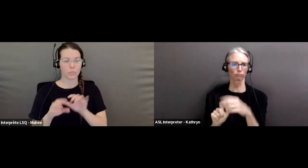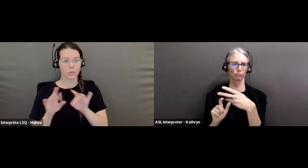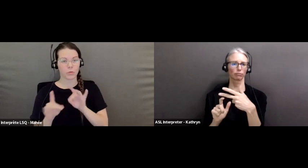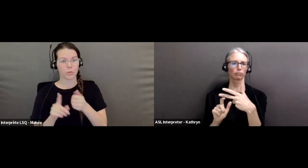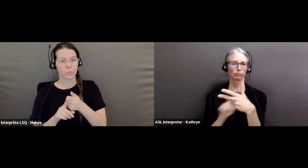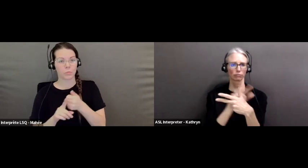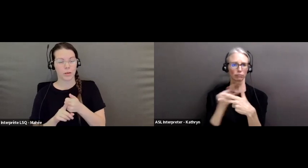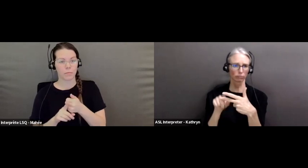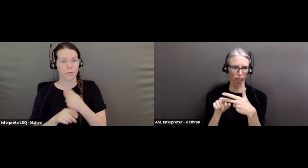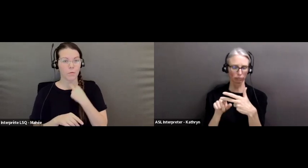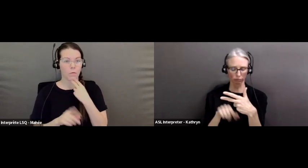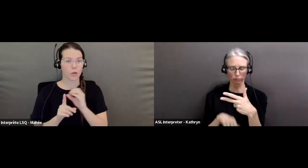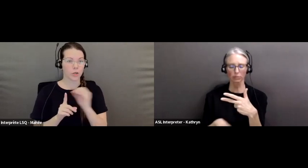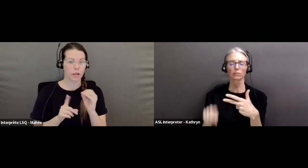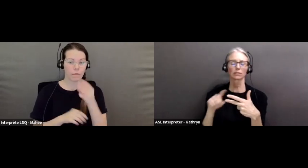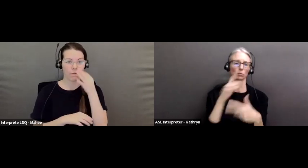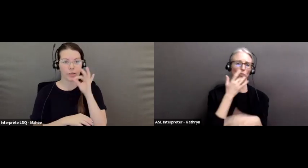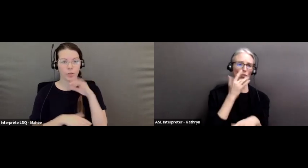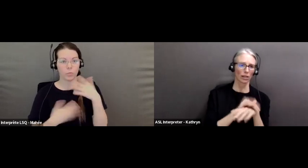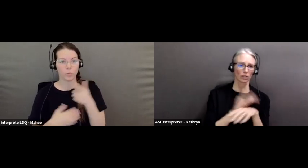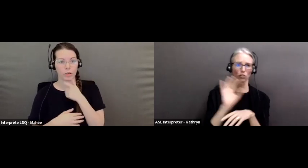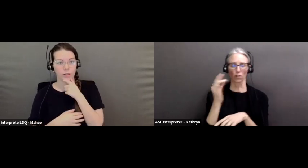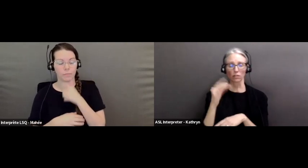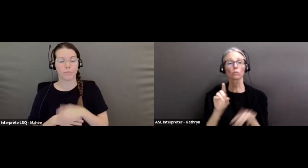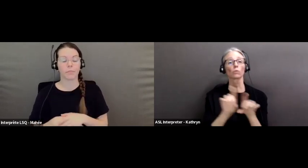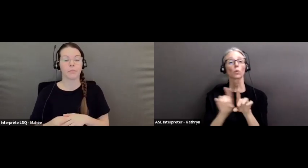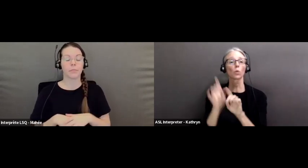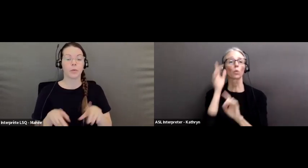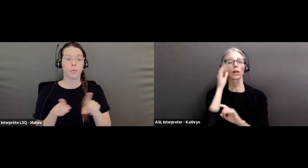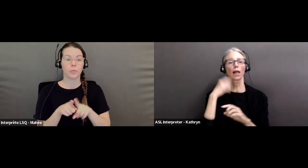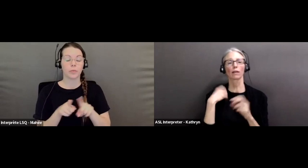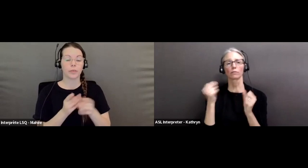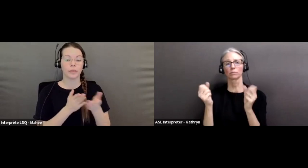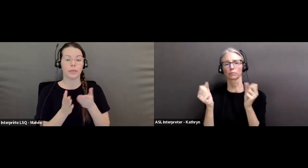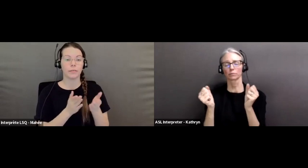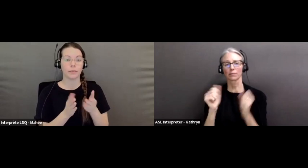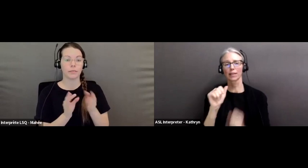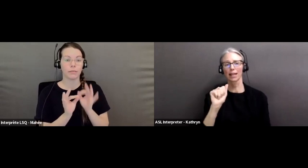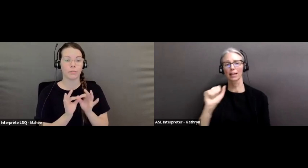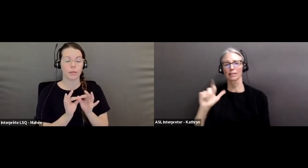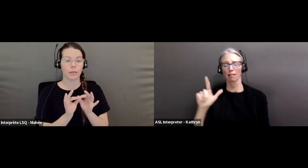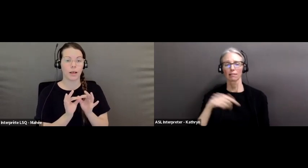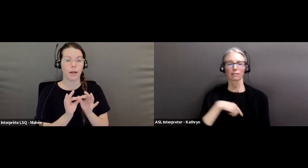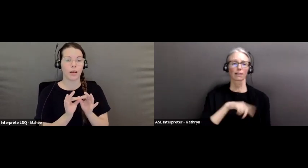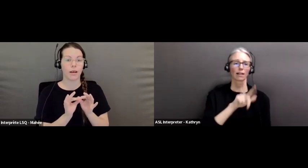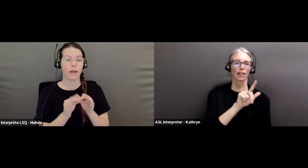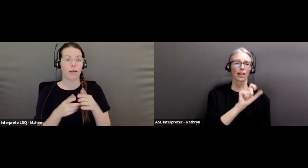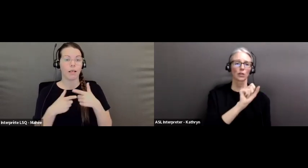There's also ASL and LSQ services provided, as you, you can see on the